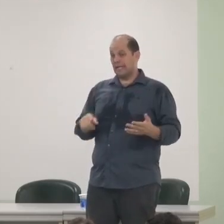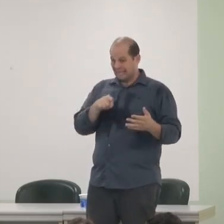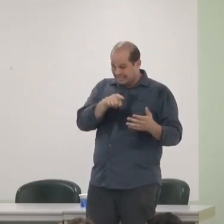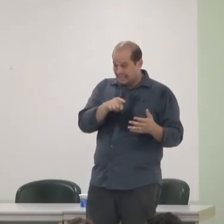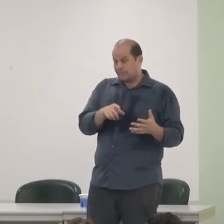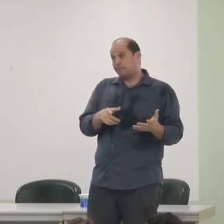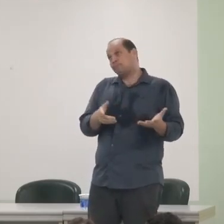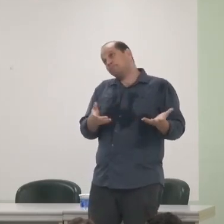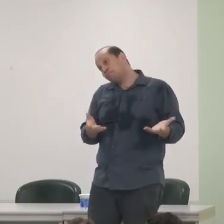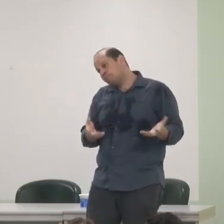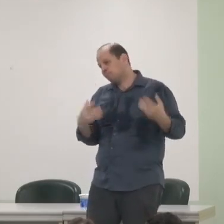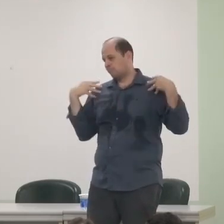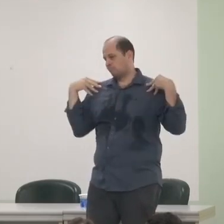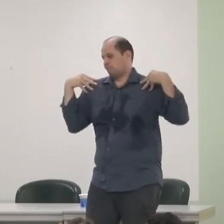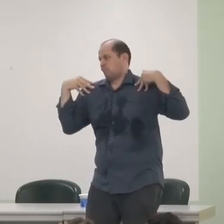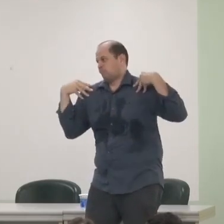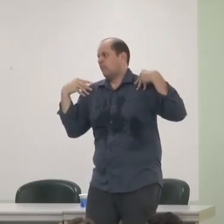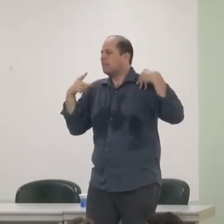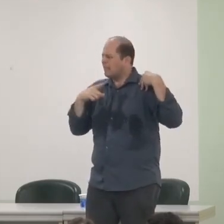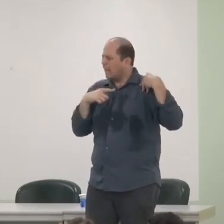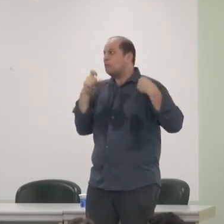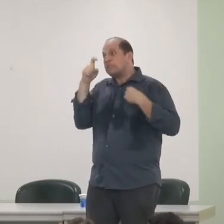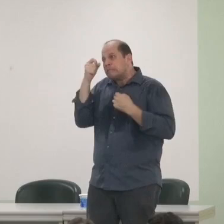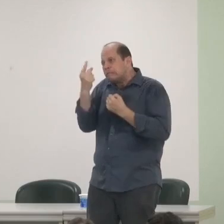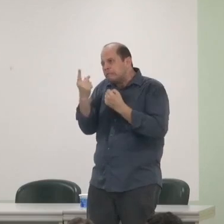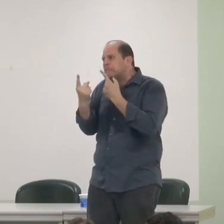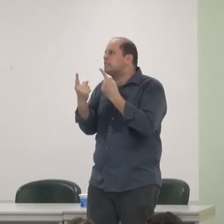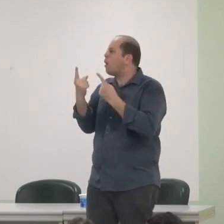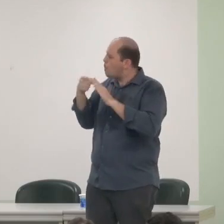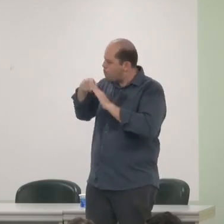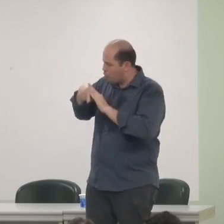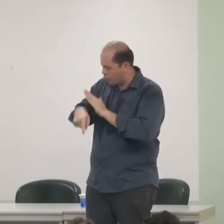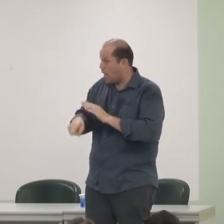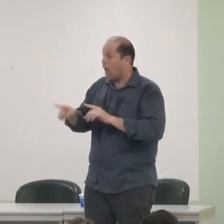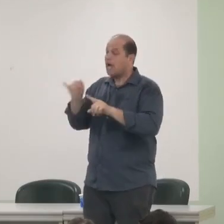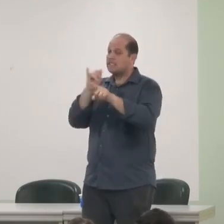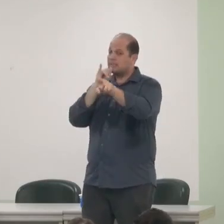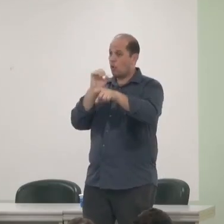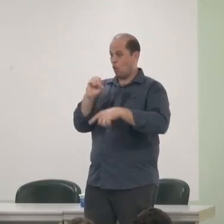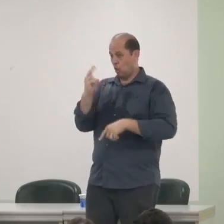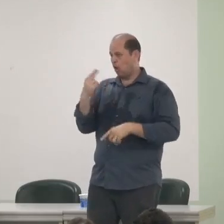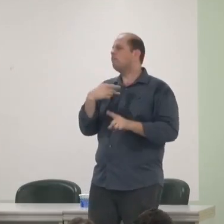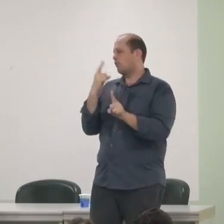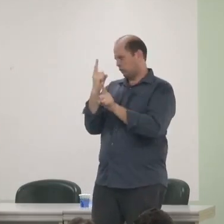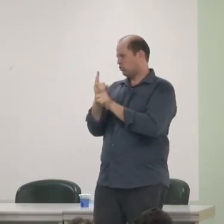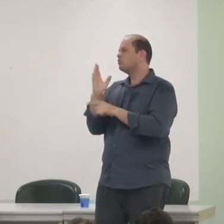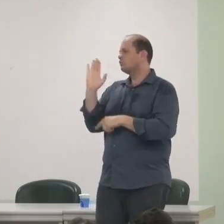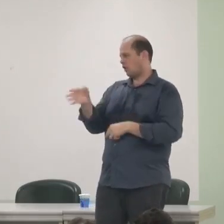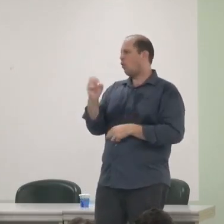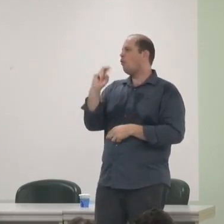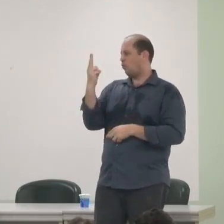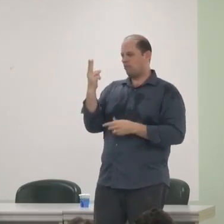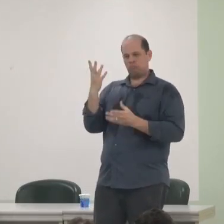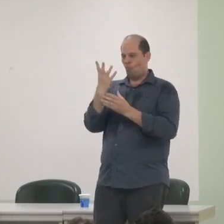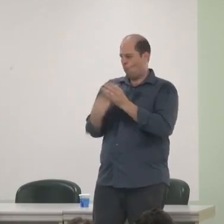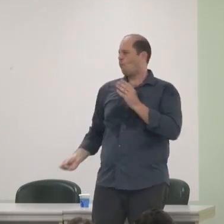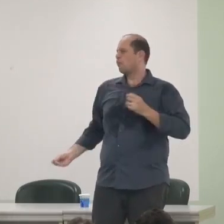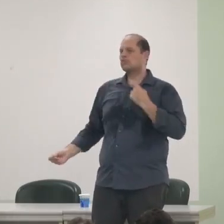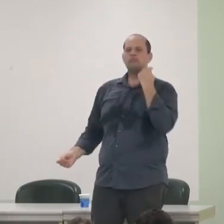elas, por muitas vezes, né, tem marcadores de uma troca de frase ou outra, né, de sentença ou outra. Então, tem alguns estudos